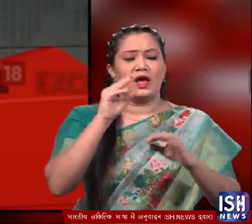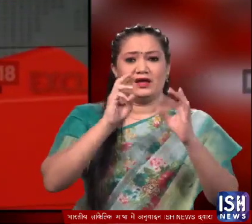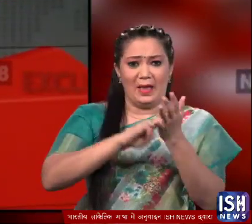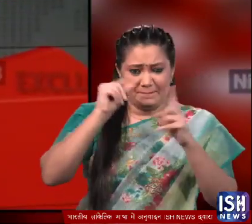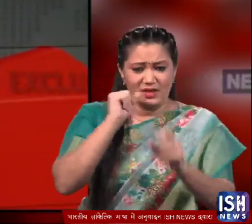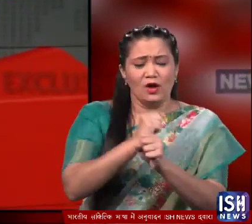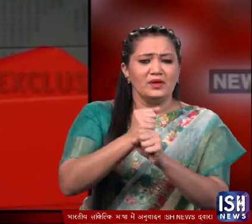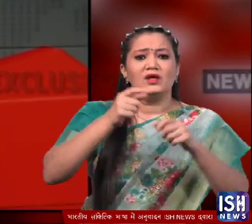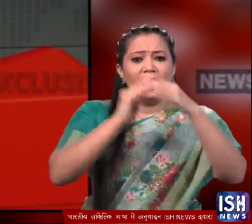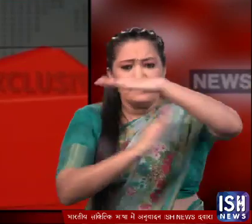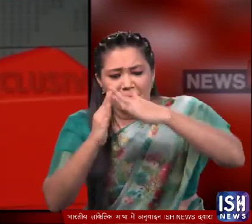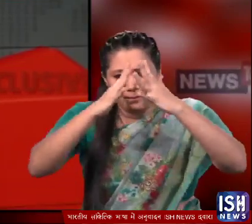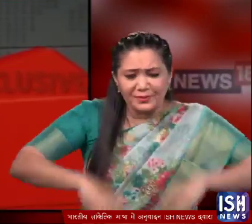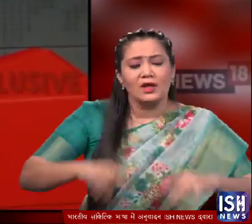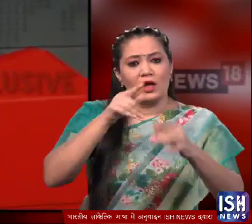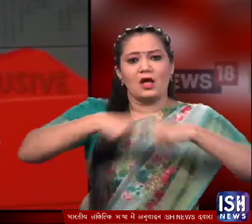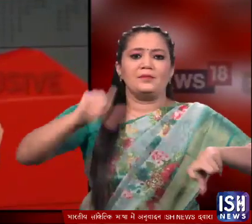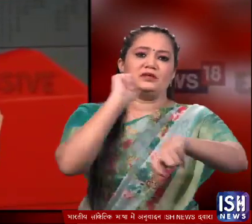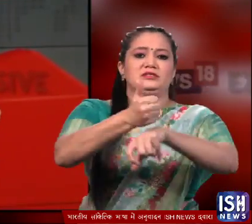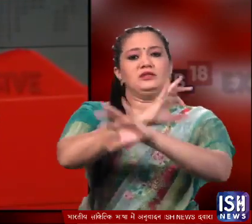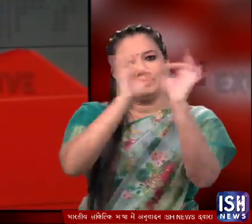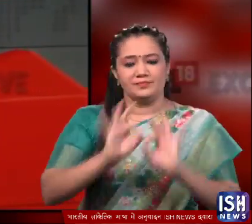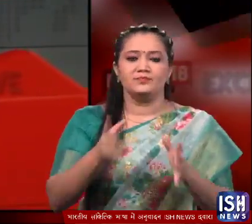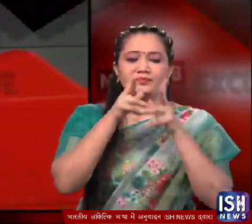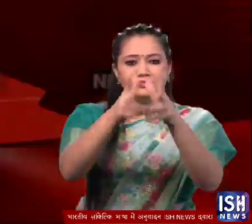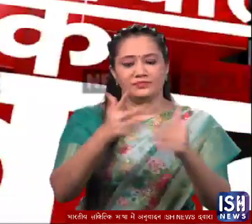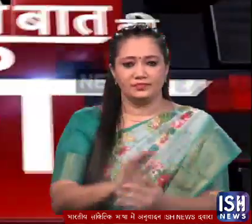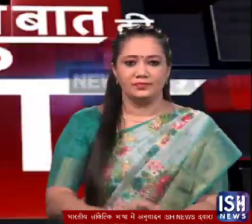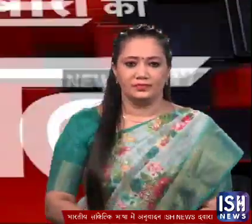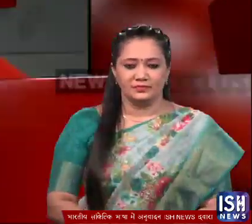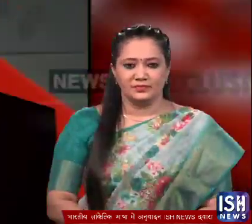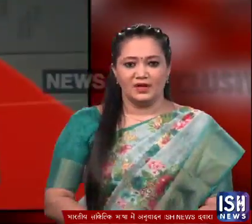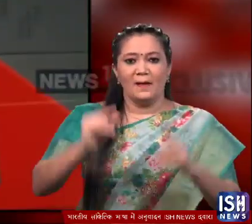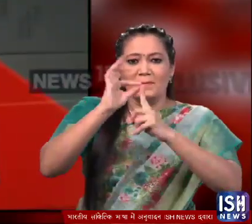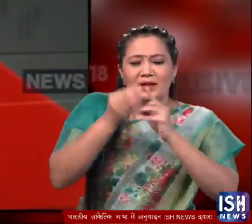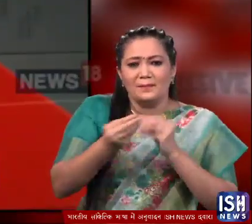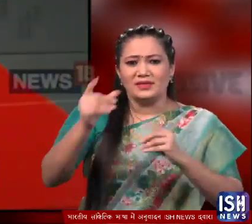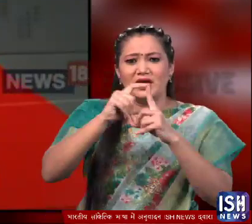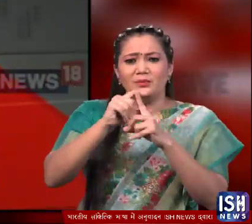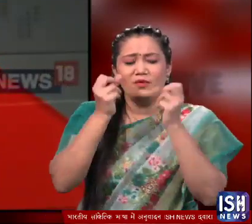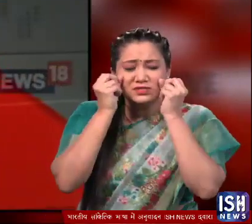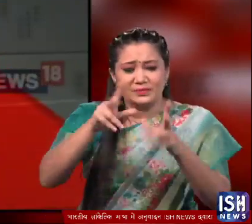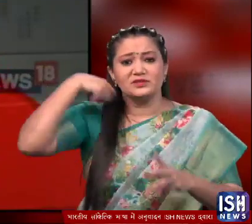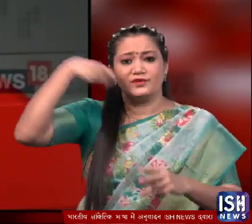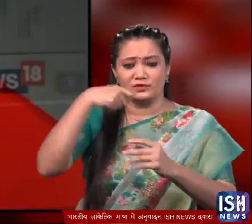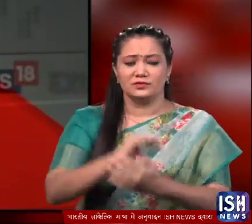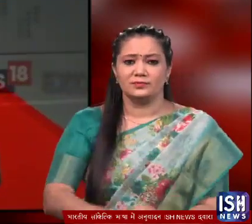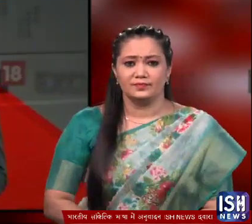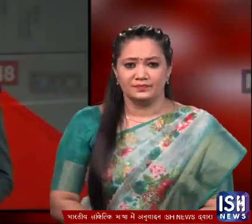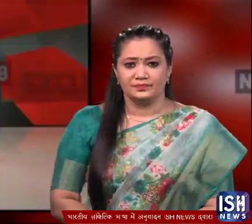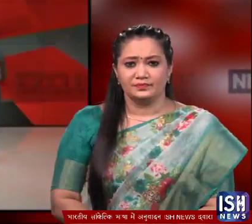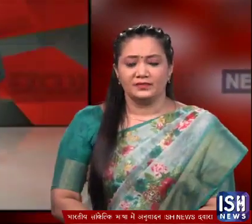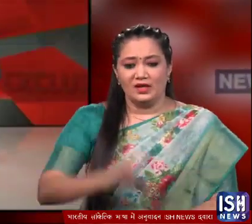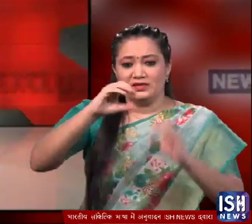मध्य प्रदेश सरकार ने टूटे पुलों की जांच के लिए कमेटी बनाने का भी ऐलान किया है। पटना के पास दानापुर से एक हैरान करने वाली तस्वीर सामने